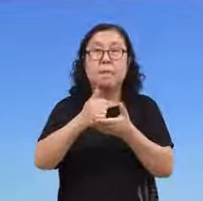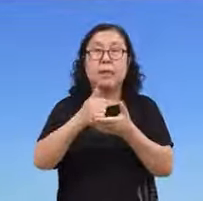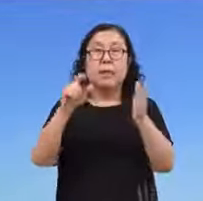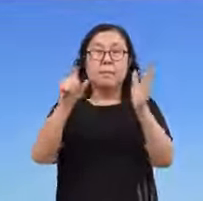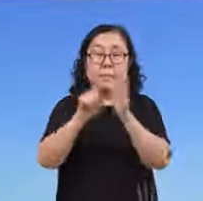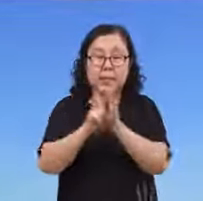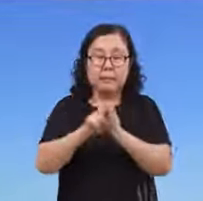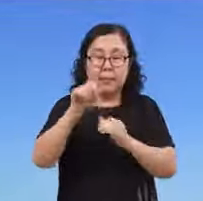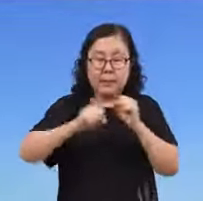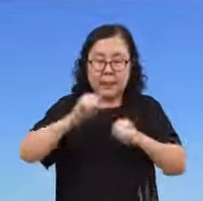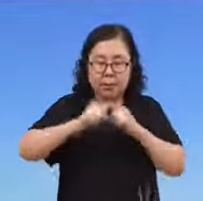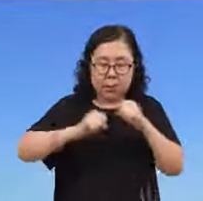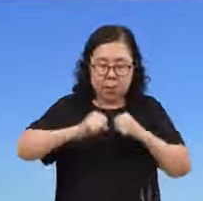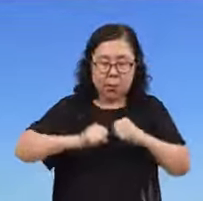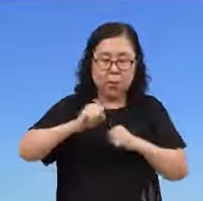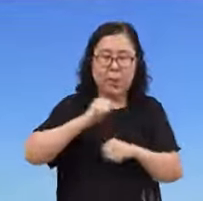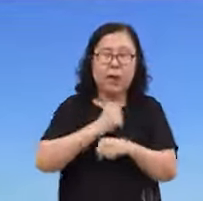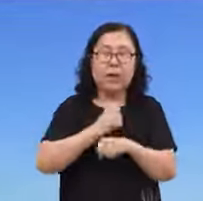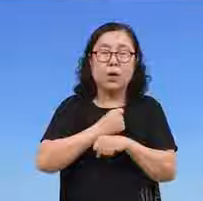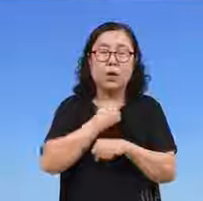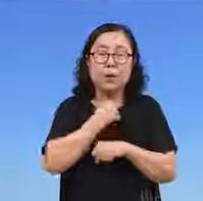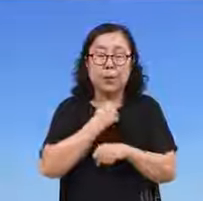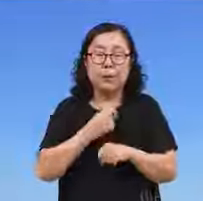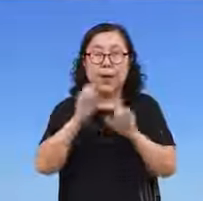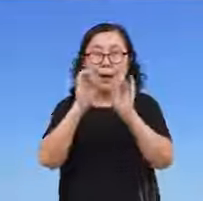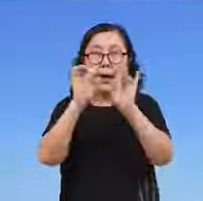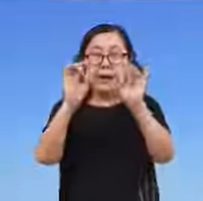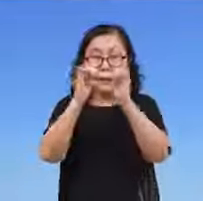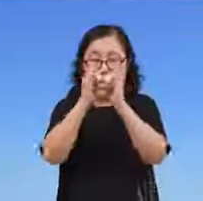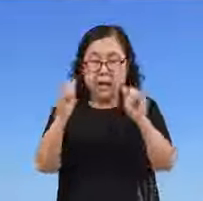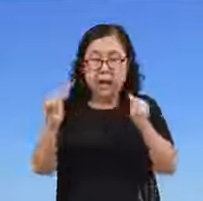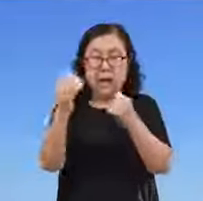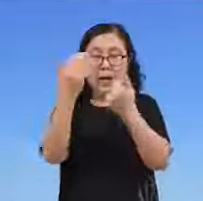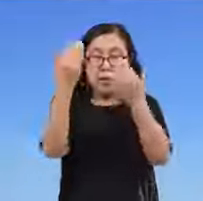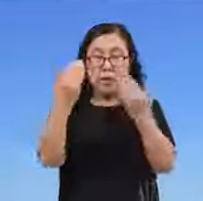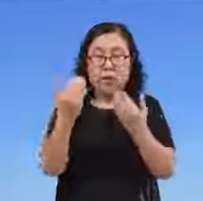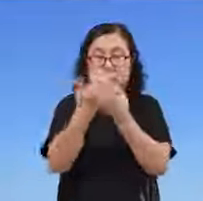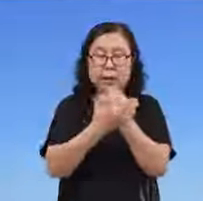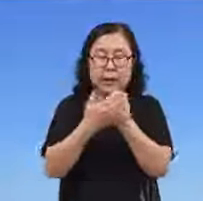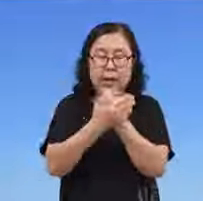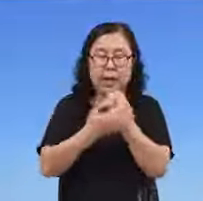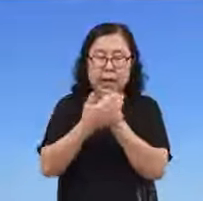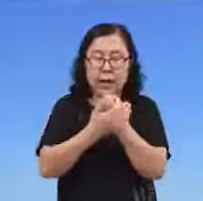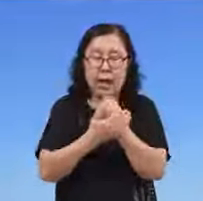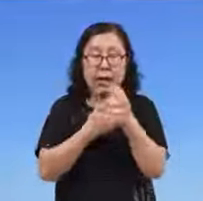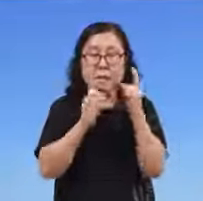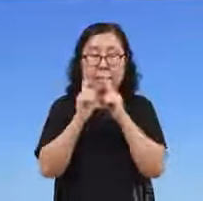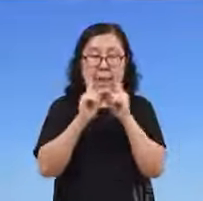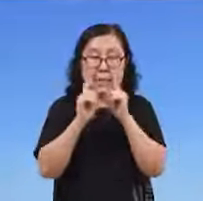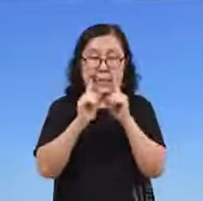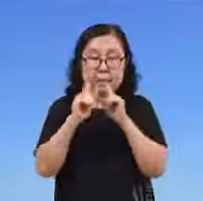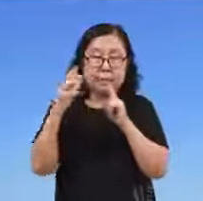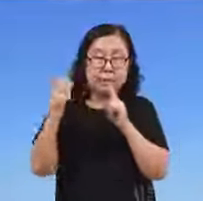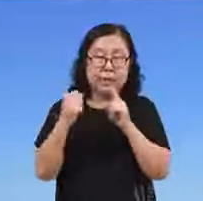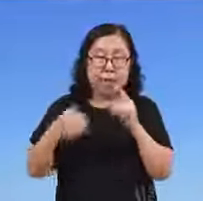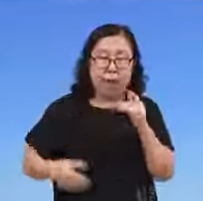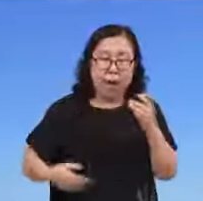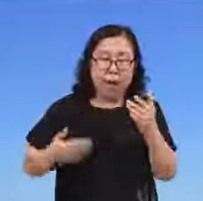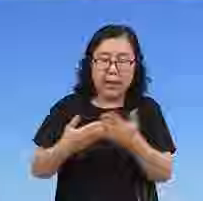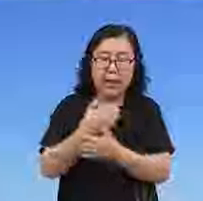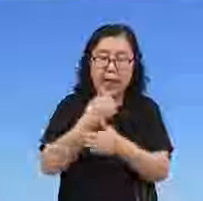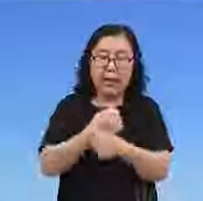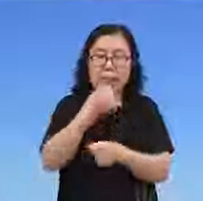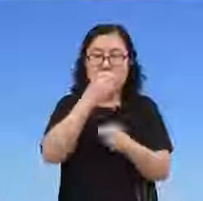그 하나님의 믿음이 작동되기를 원합니다. 오늘 각자에게 주신 은혜를 가지고, 각자에게 주신 메시지를